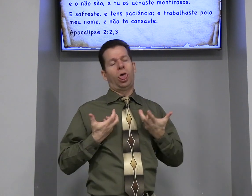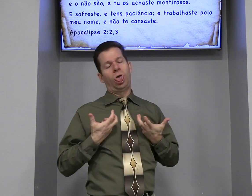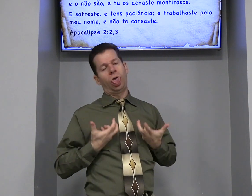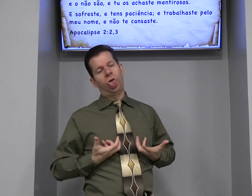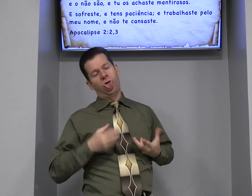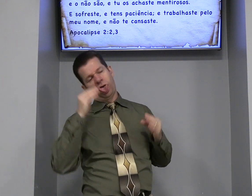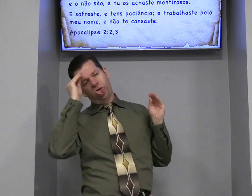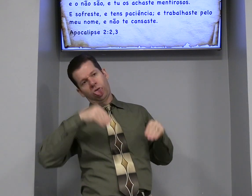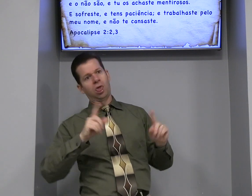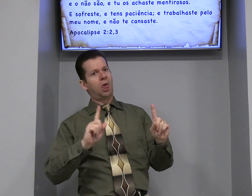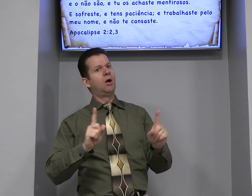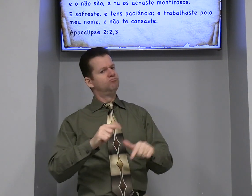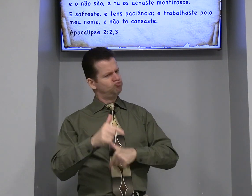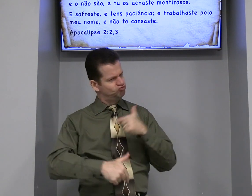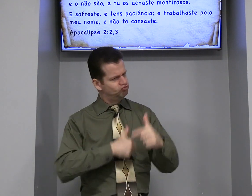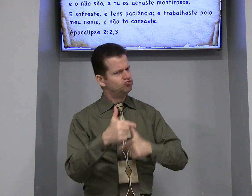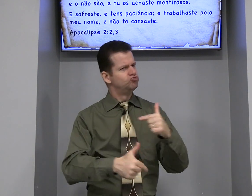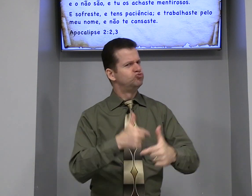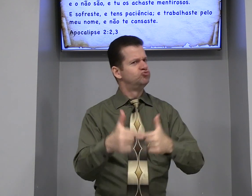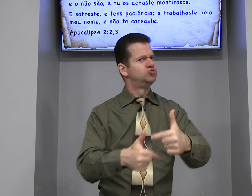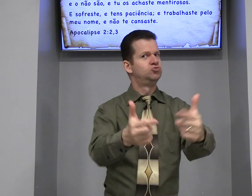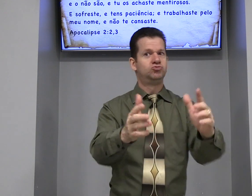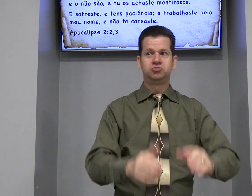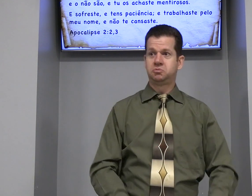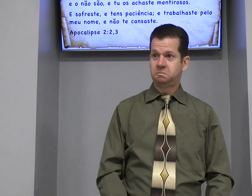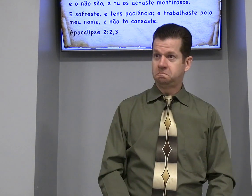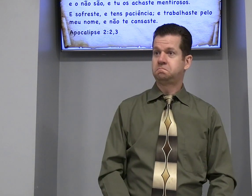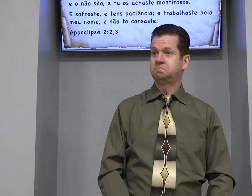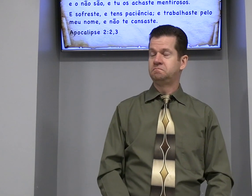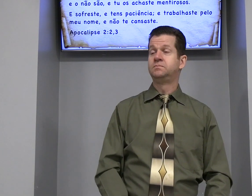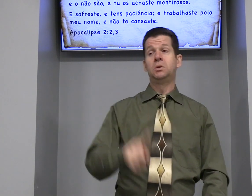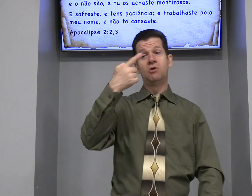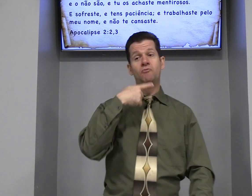cansavam. Não tinha desânimo ou preguiça.